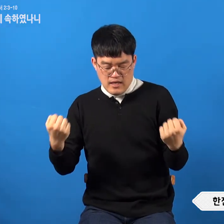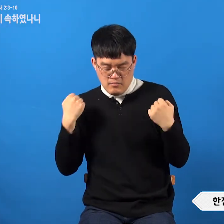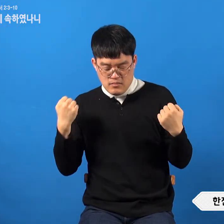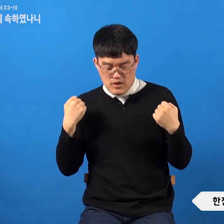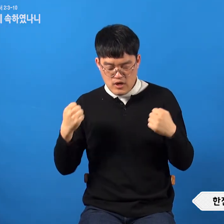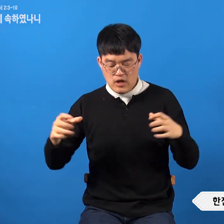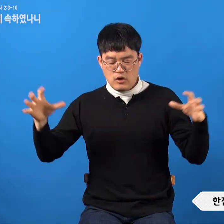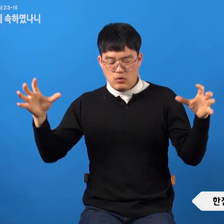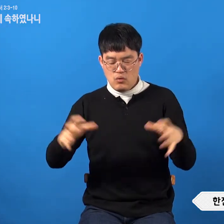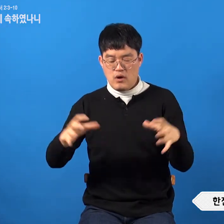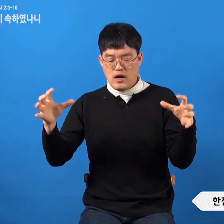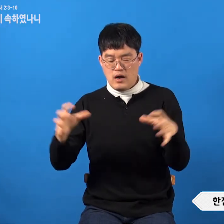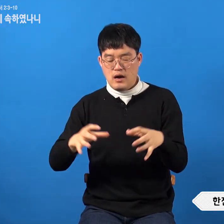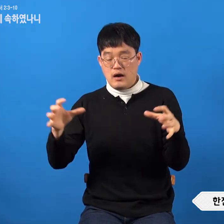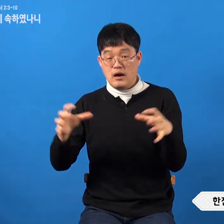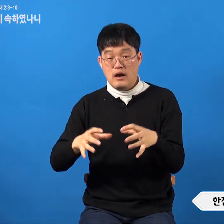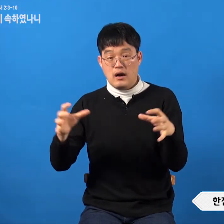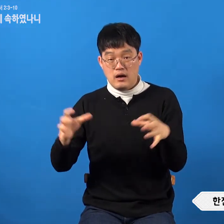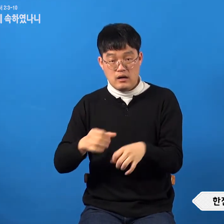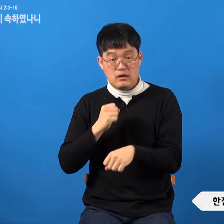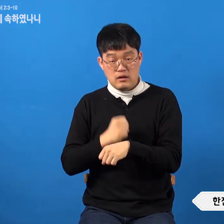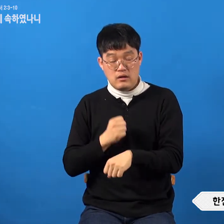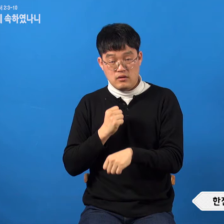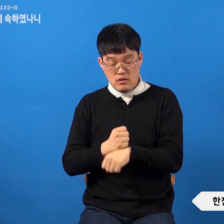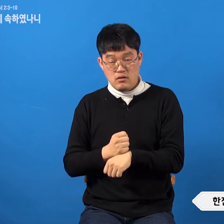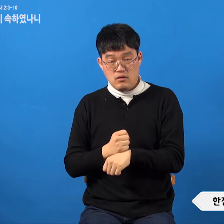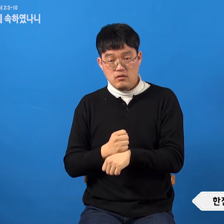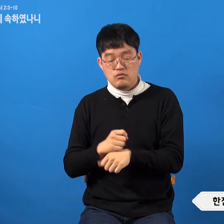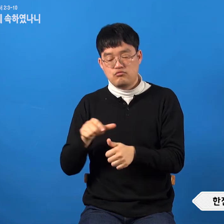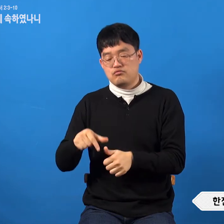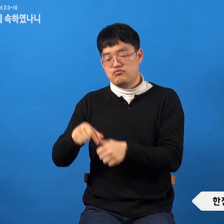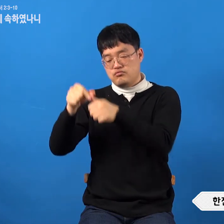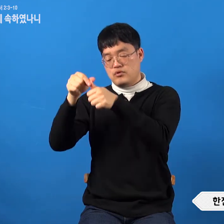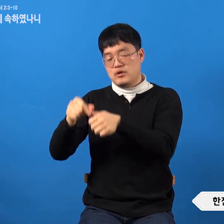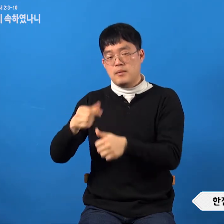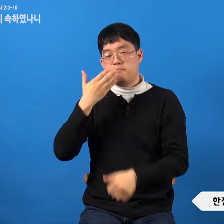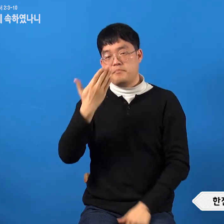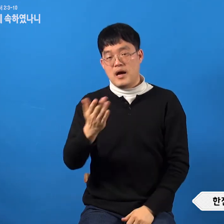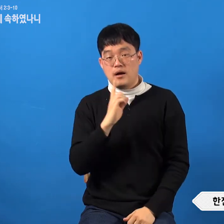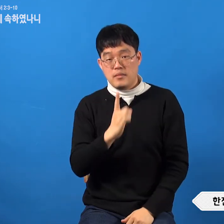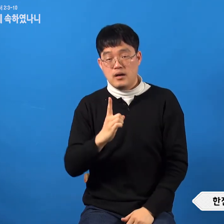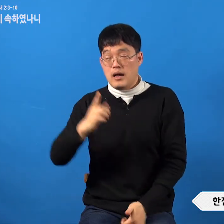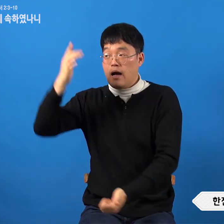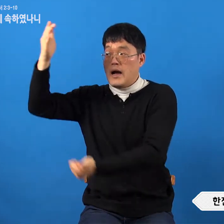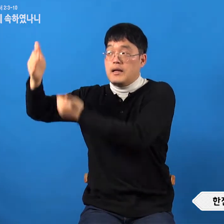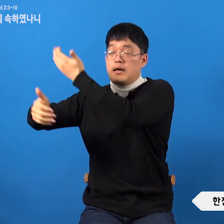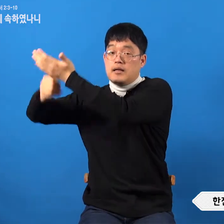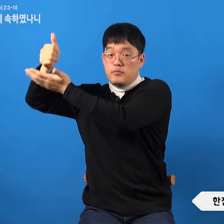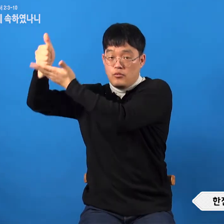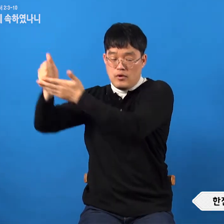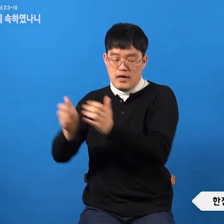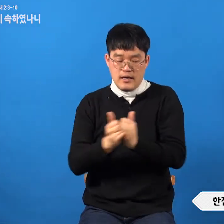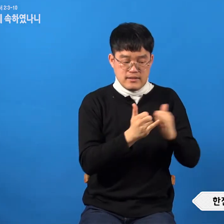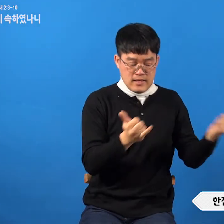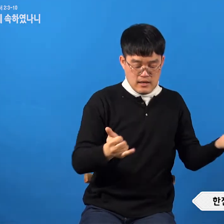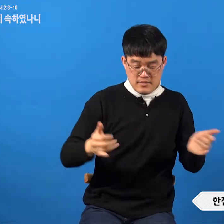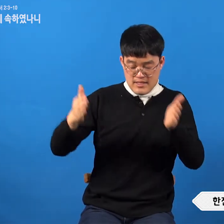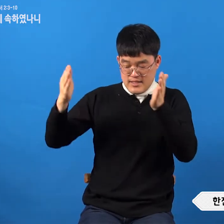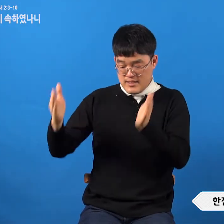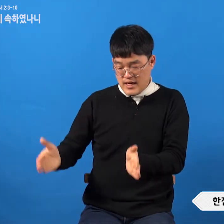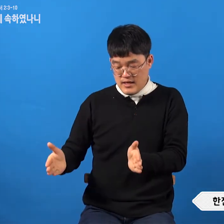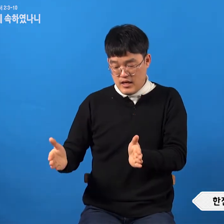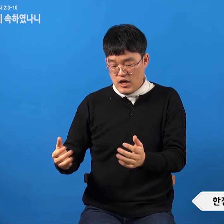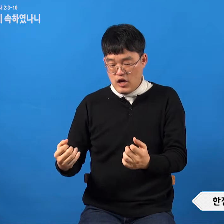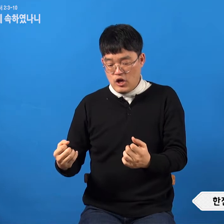말합니다. 신인 협력설인데 하나님과 인간 사이의 협력을 통해서 신인 협력을